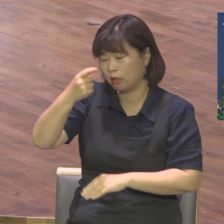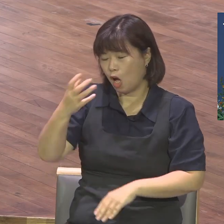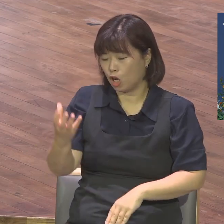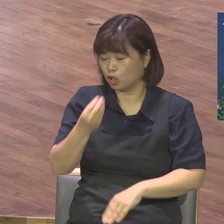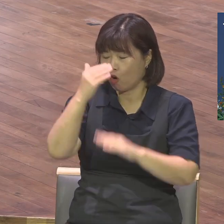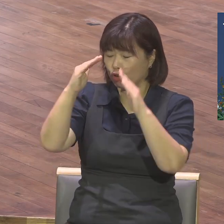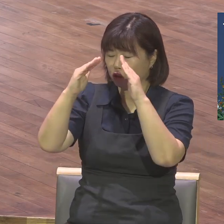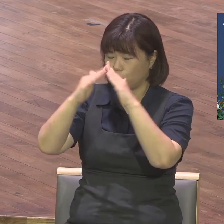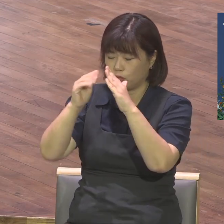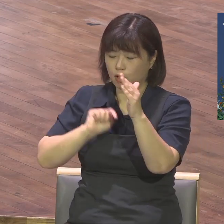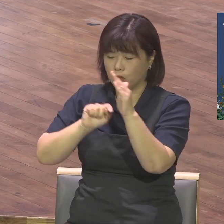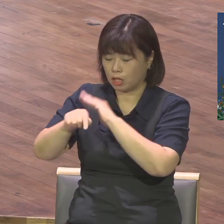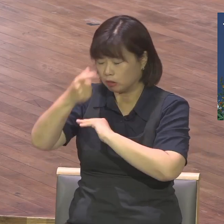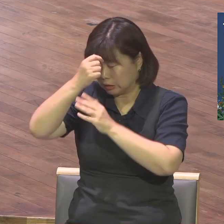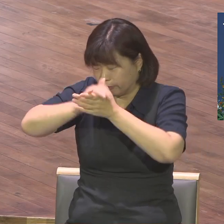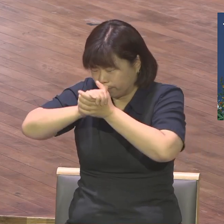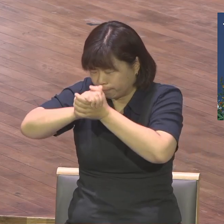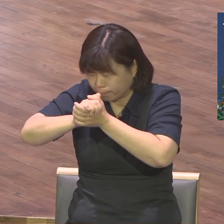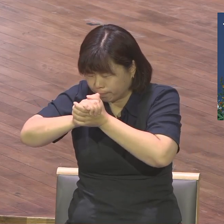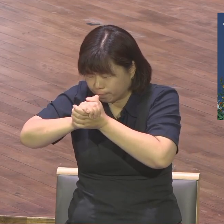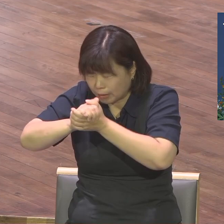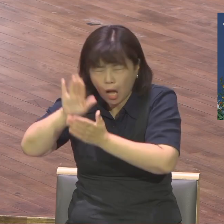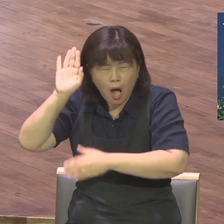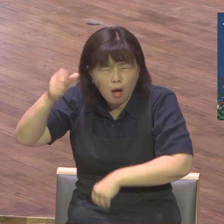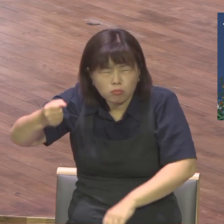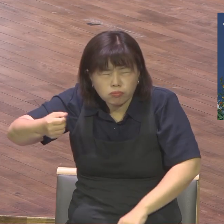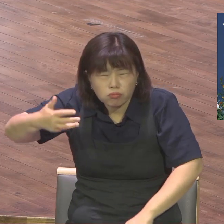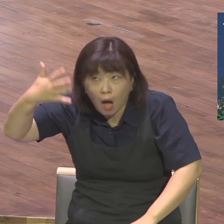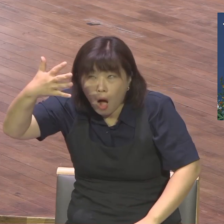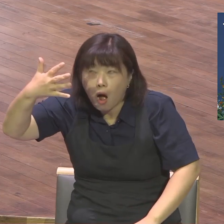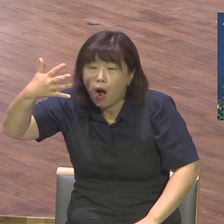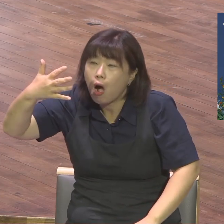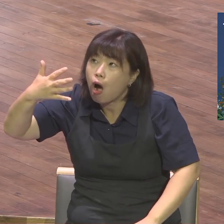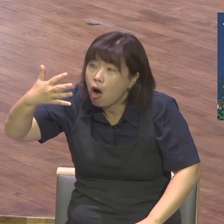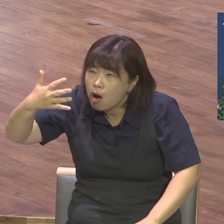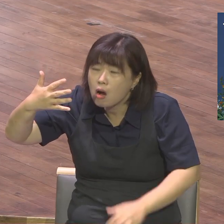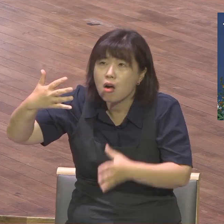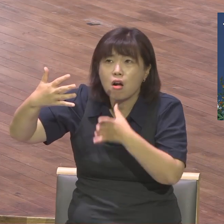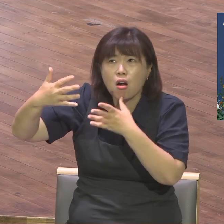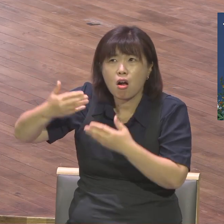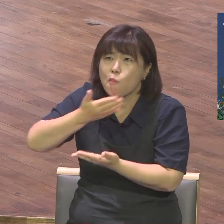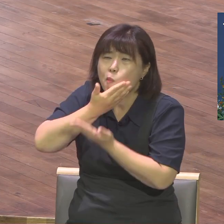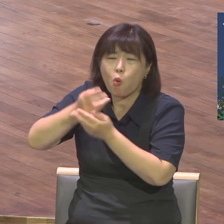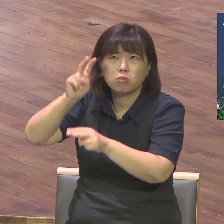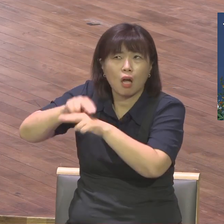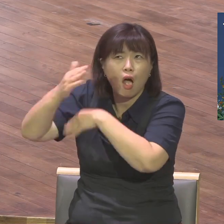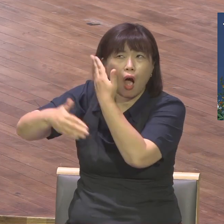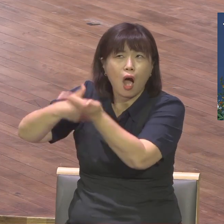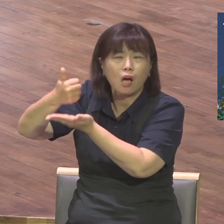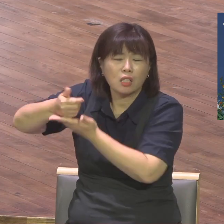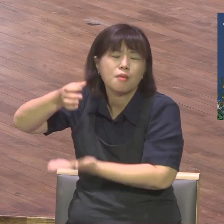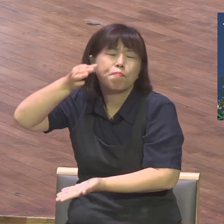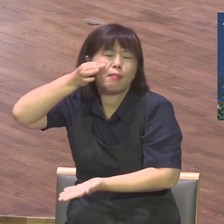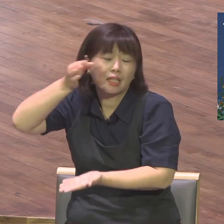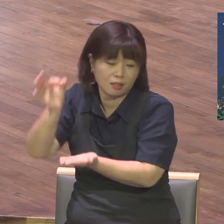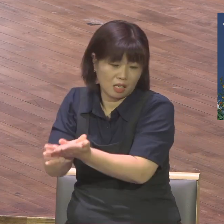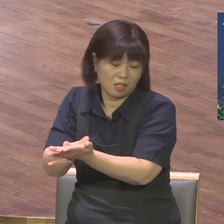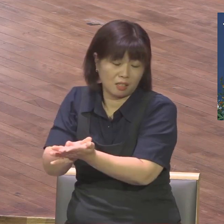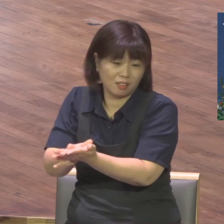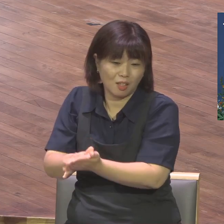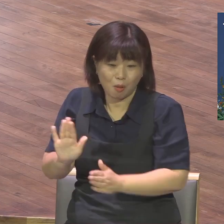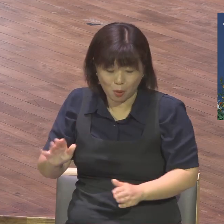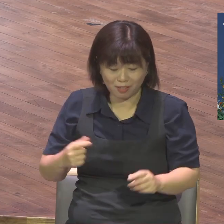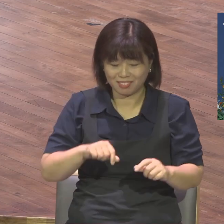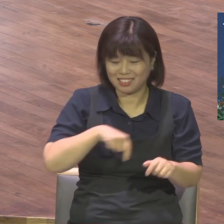이것이 뭡니까? 참 믿음의 사람입니다. 다 절망하는데, 전부 다 안 된다는데, 다